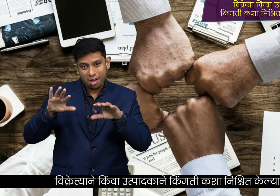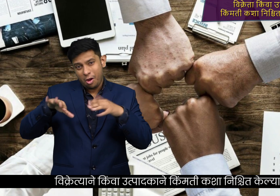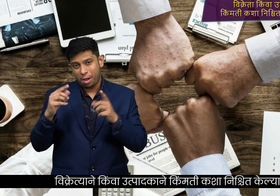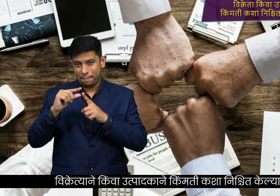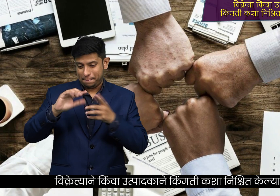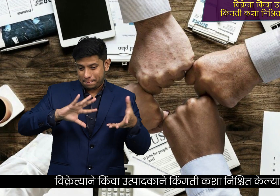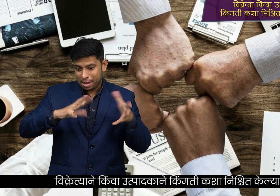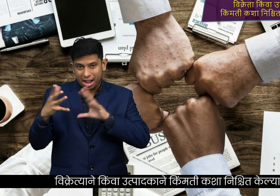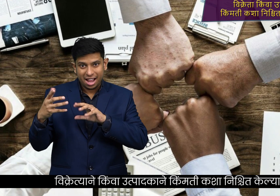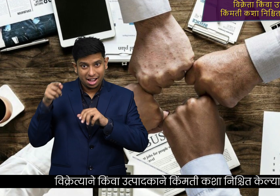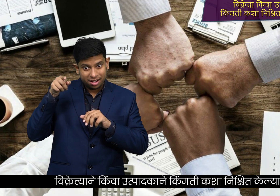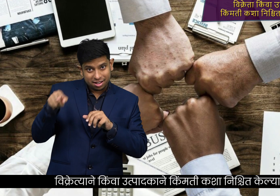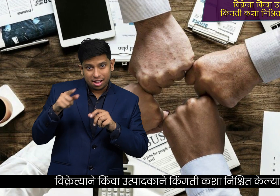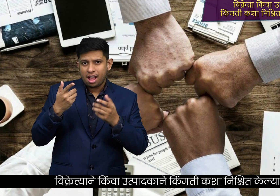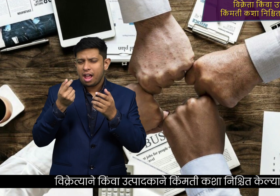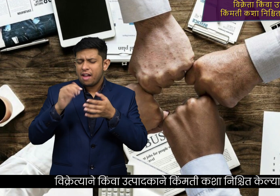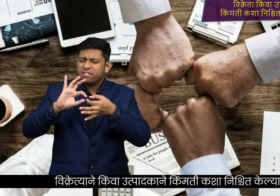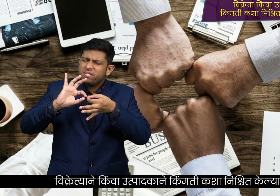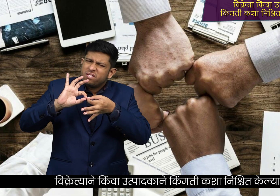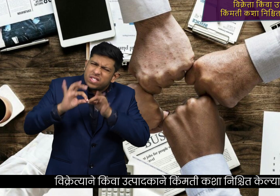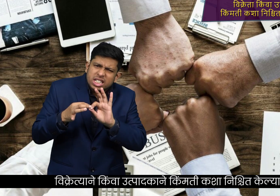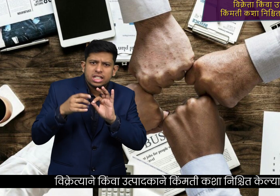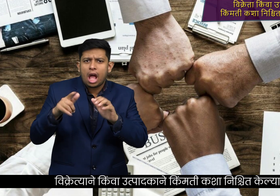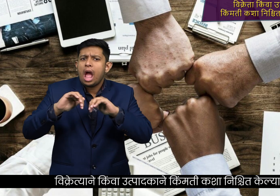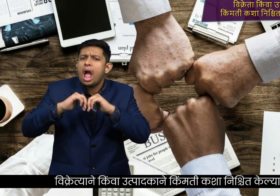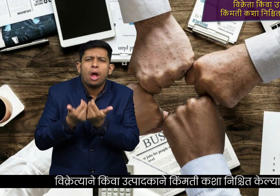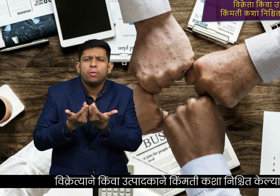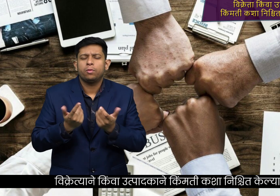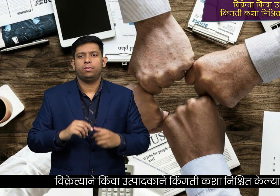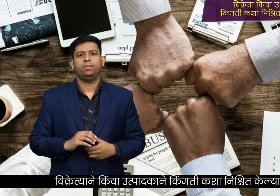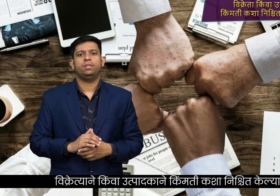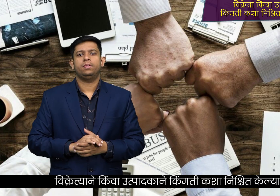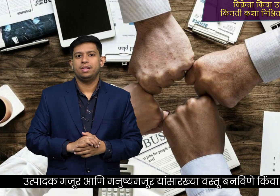विक्रेत्याने किंवा उत्पादकाने किंमती कशा निश्चित केल्या आहेत?